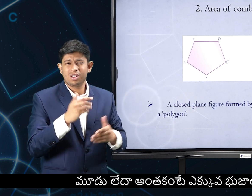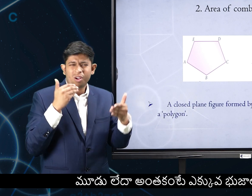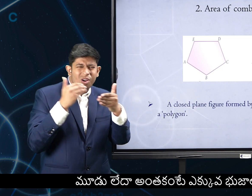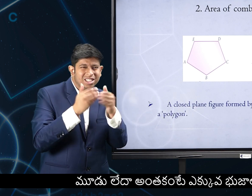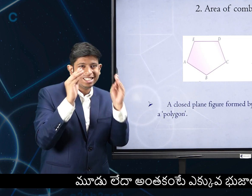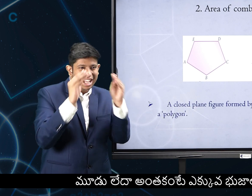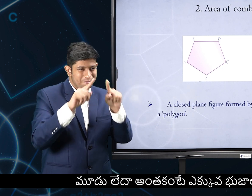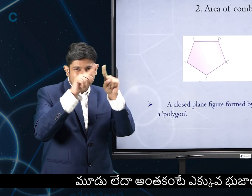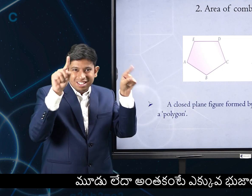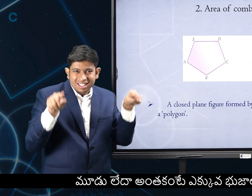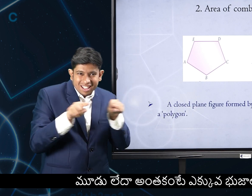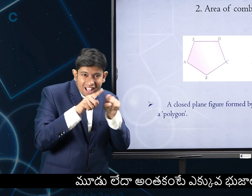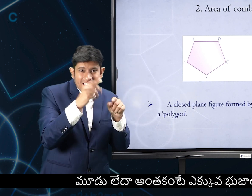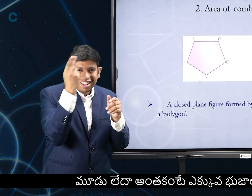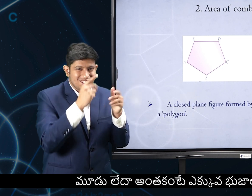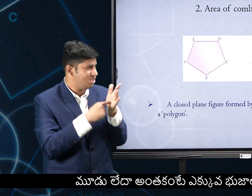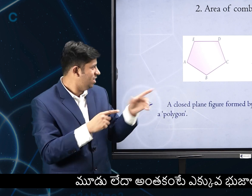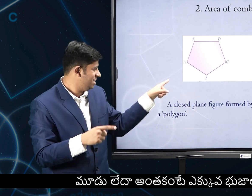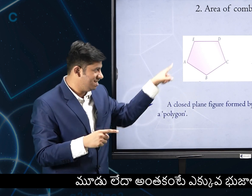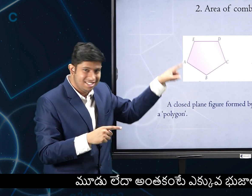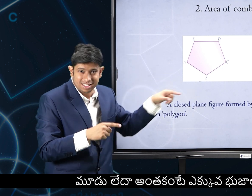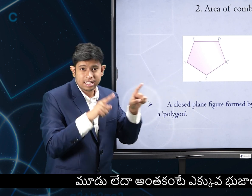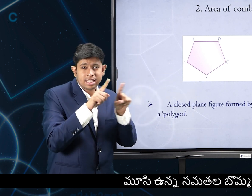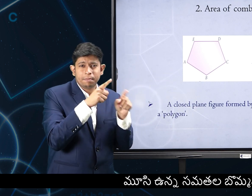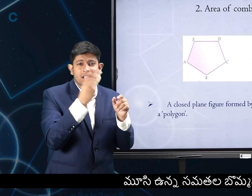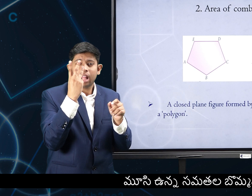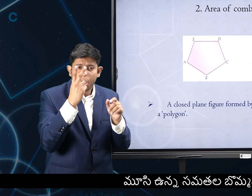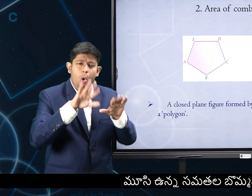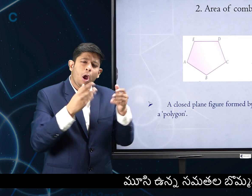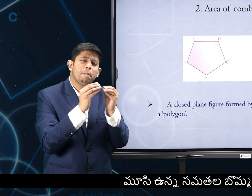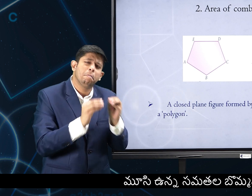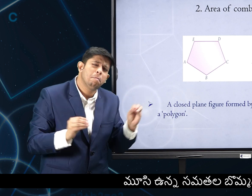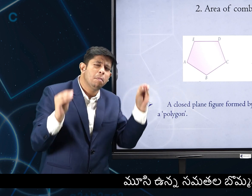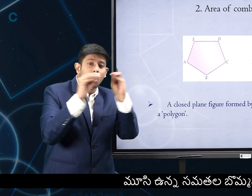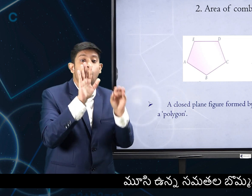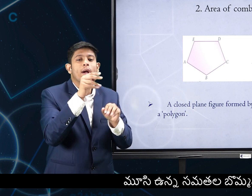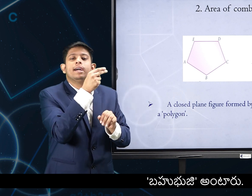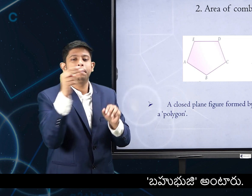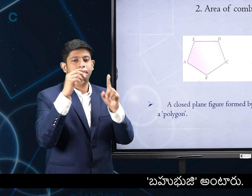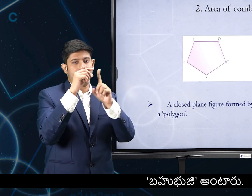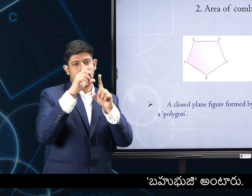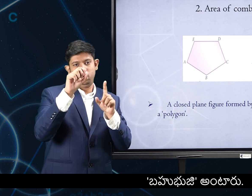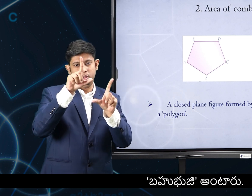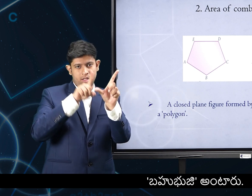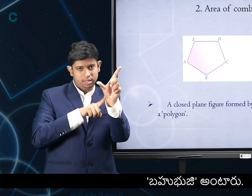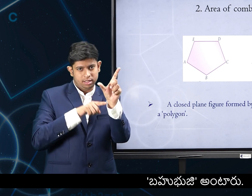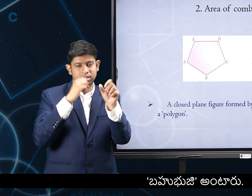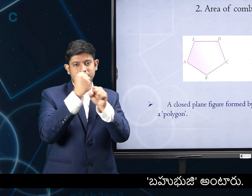3 లేదా అంతకంటే ఎక్కువ భుజాలతో ఏర్పడిన మూసి ఉన్న సమతల బొమ్మను బహుభుజి అంటారు.